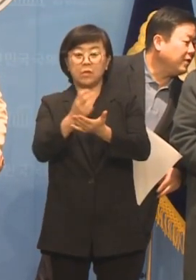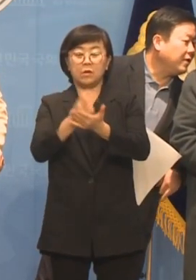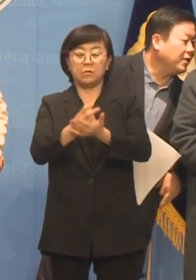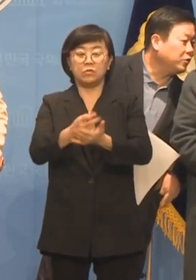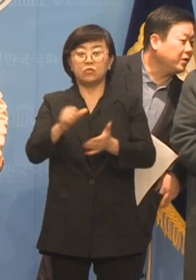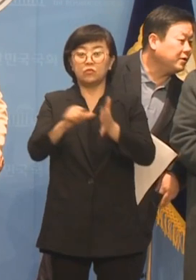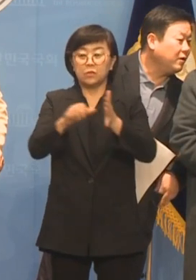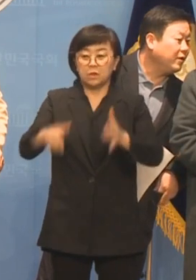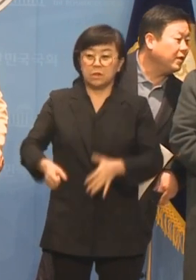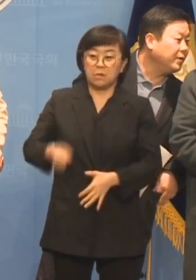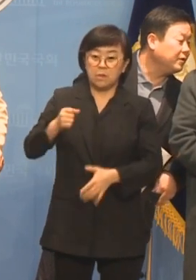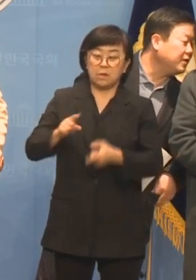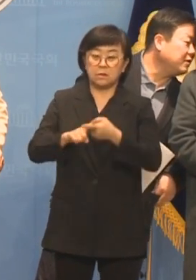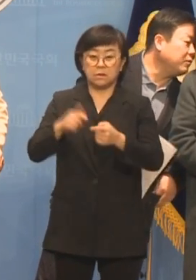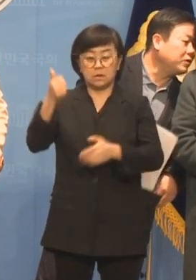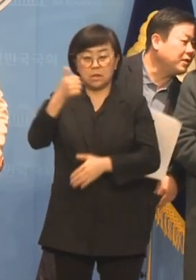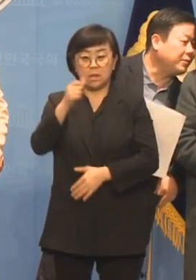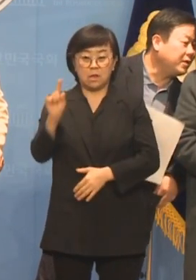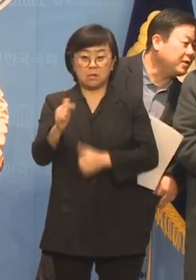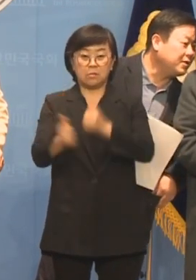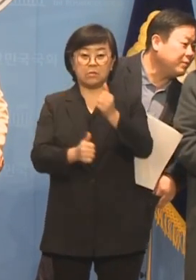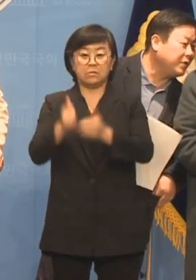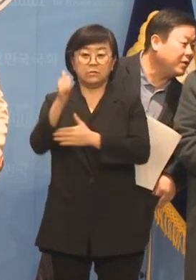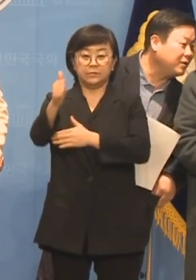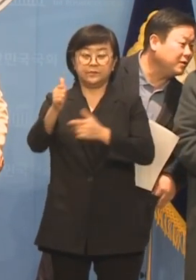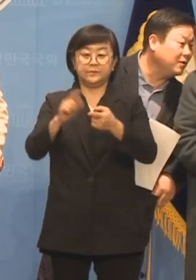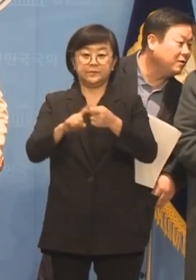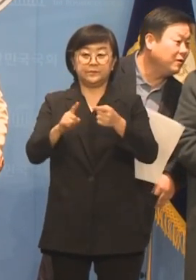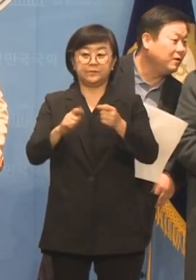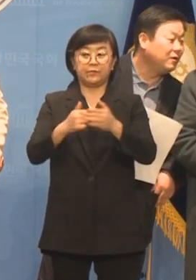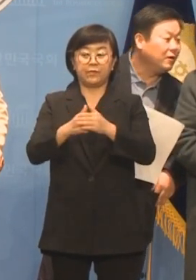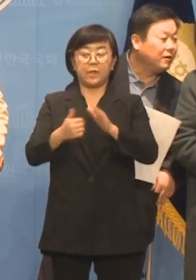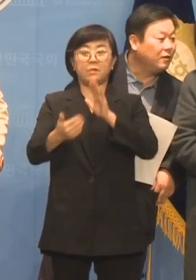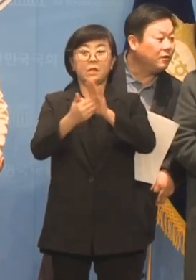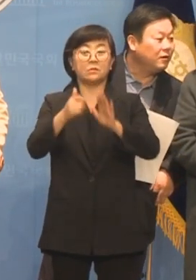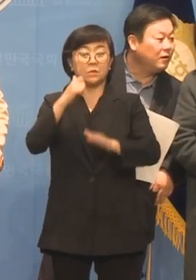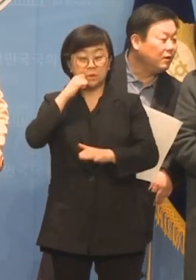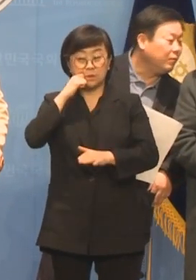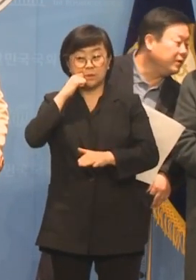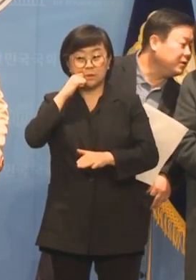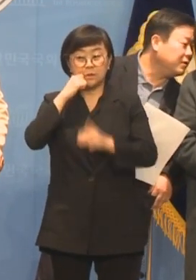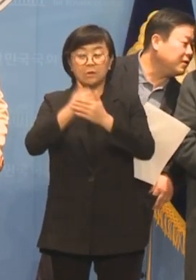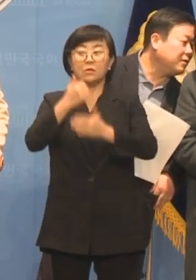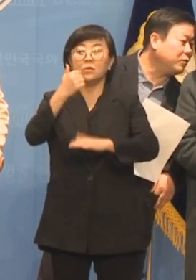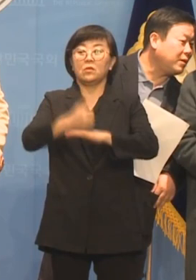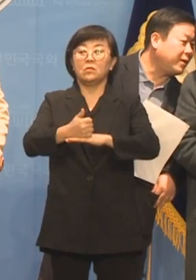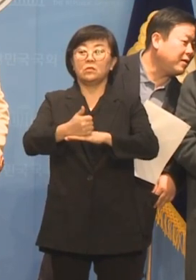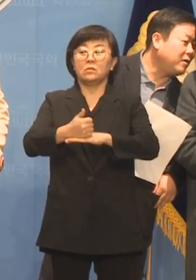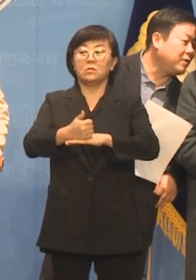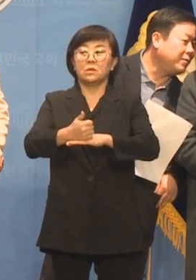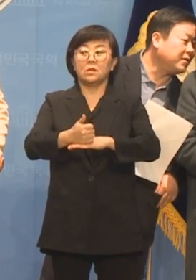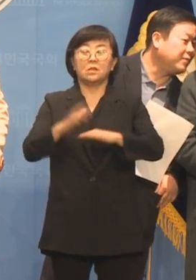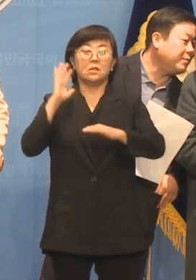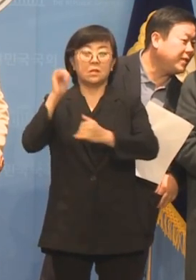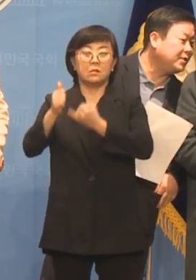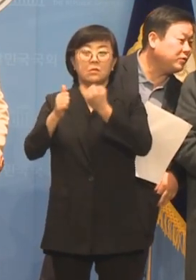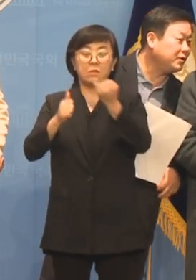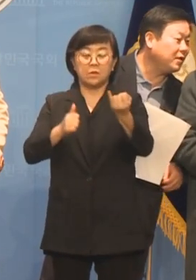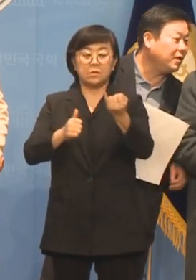가방에 대해서 한동훈 비대위원장이 이것을 막지 못한다면 결론적으로